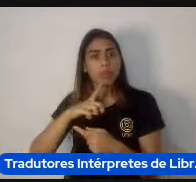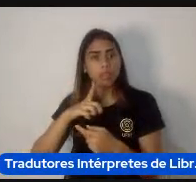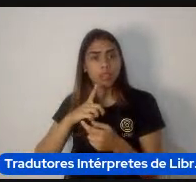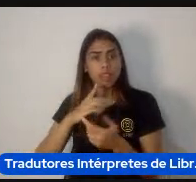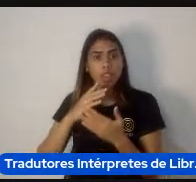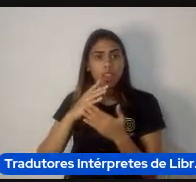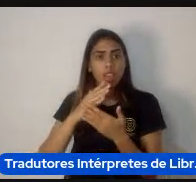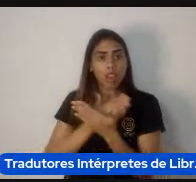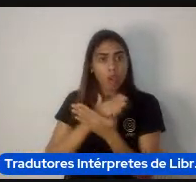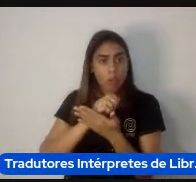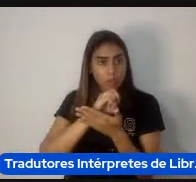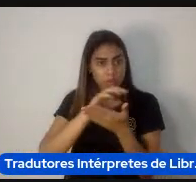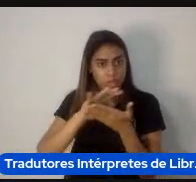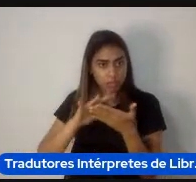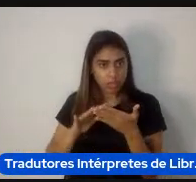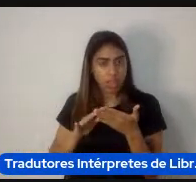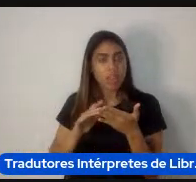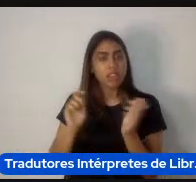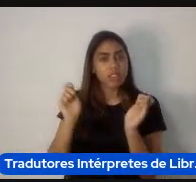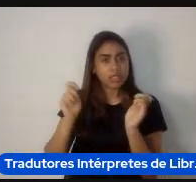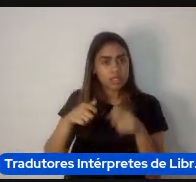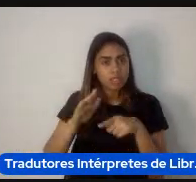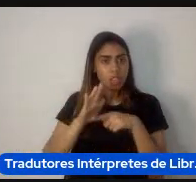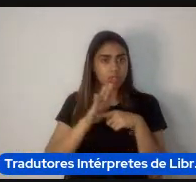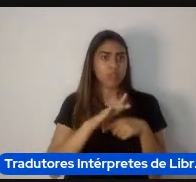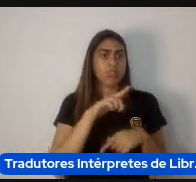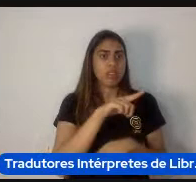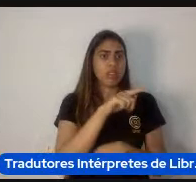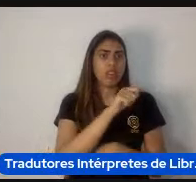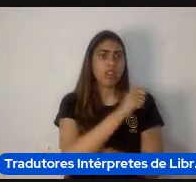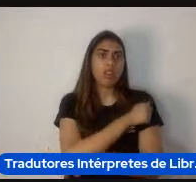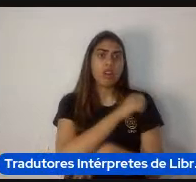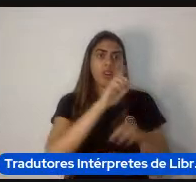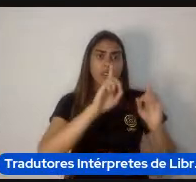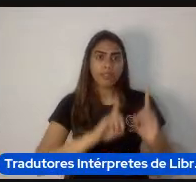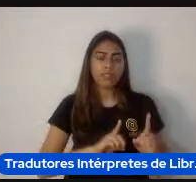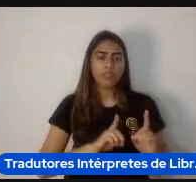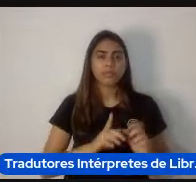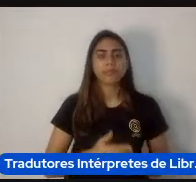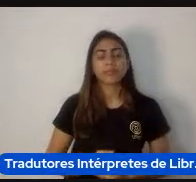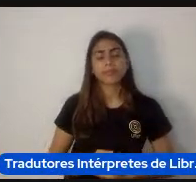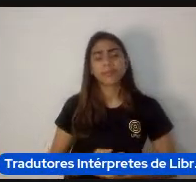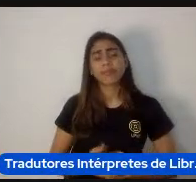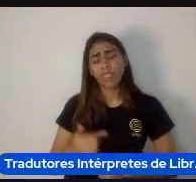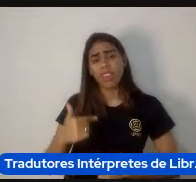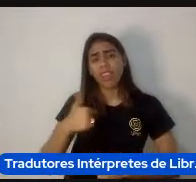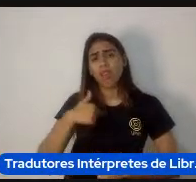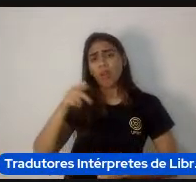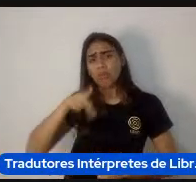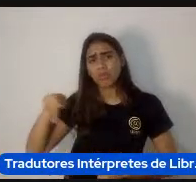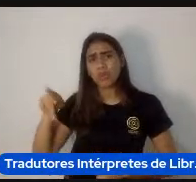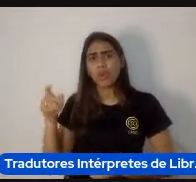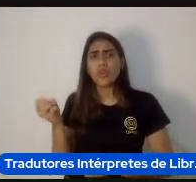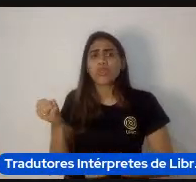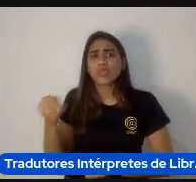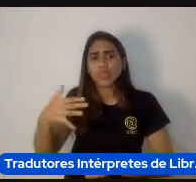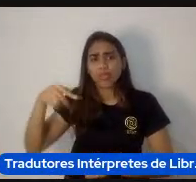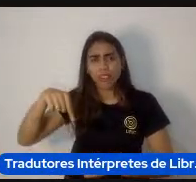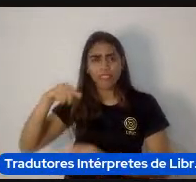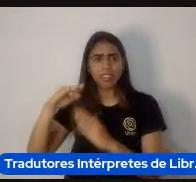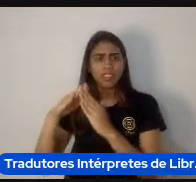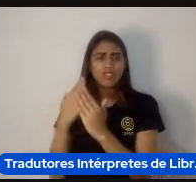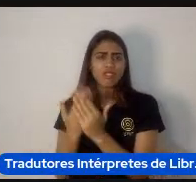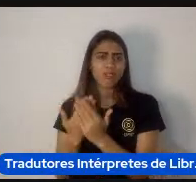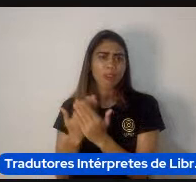sou a mais nova aqui da escola, então eu preciso de muitas ideias, né? Que para poder assim,